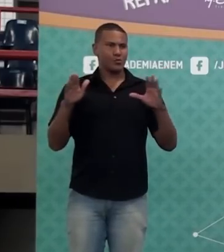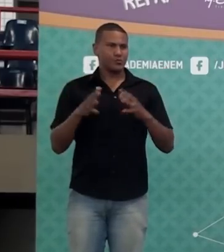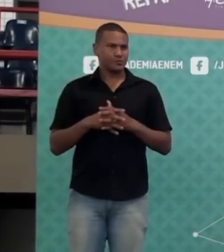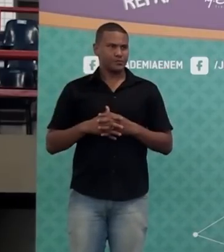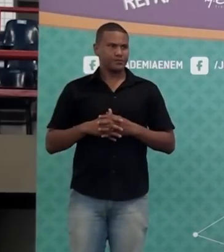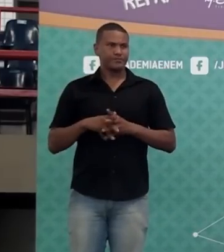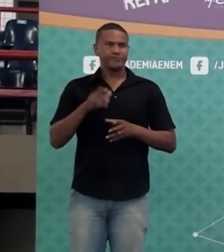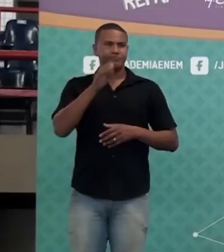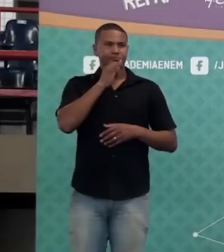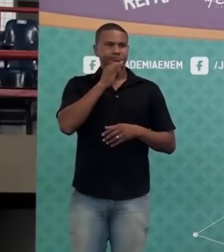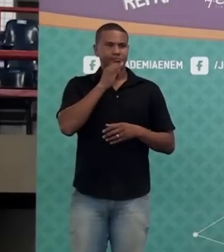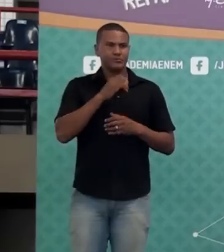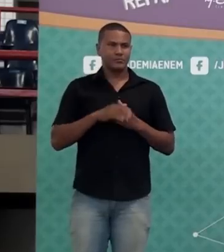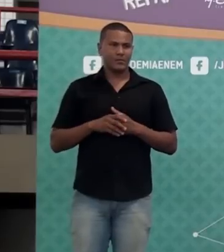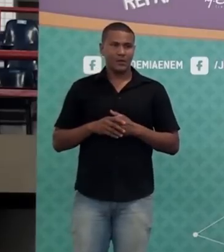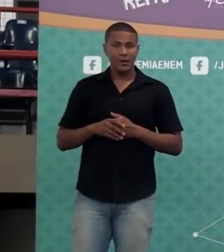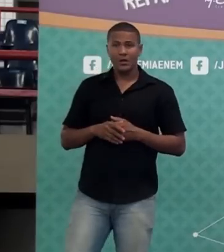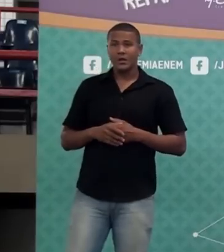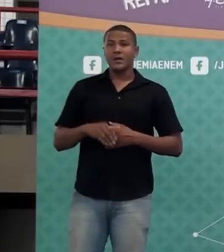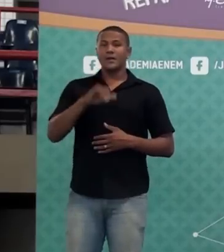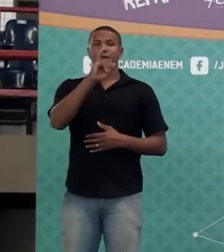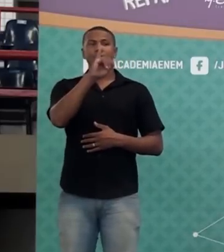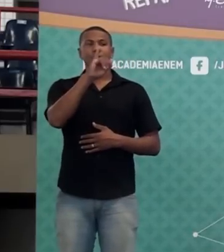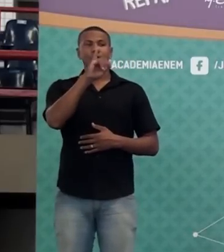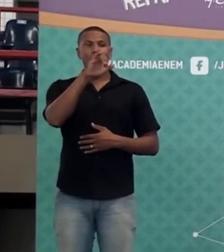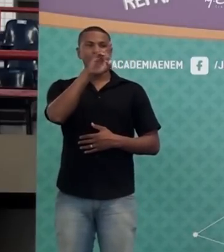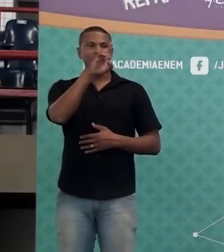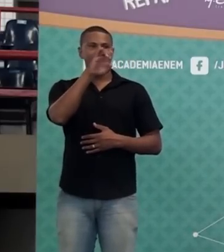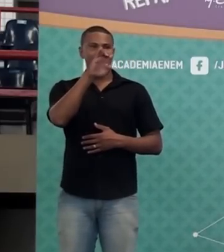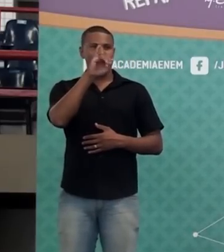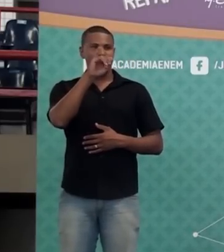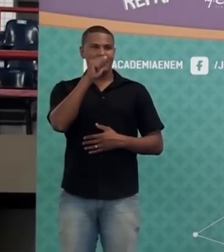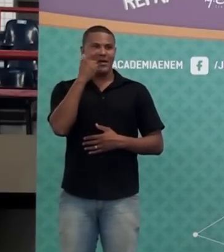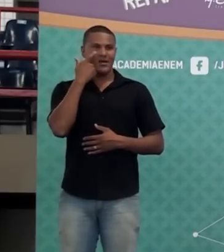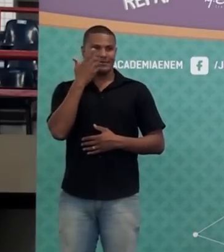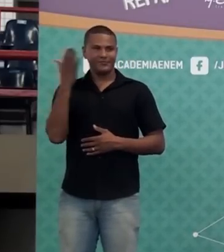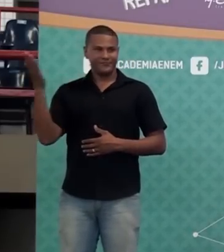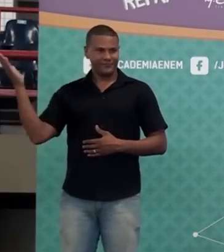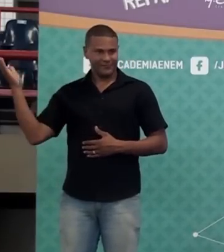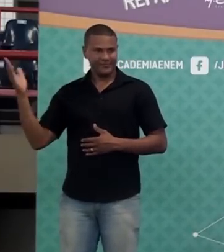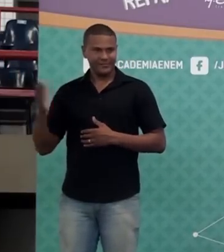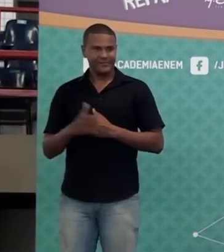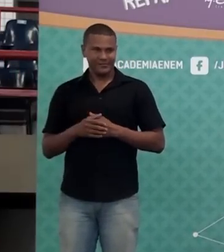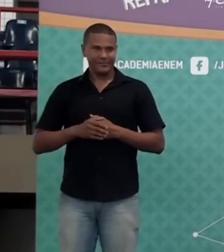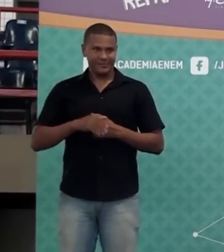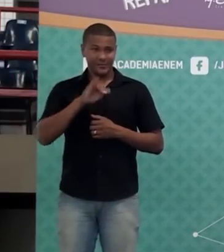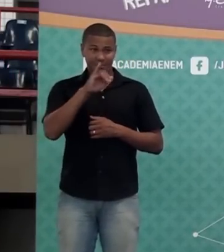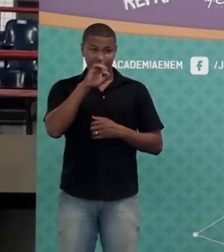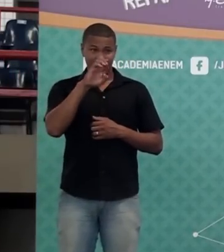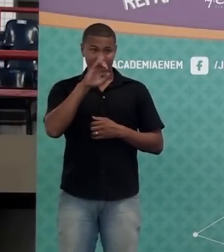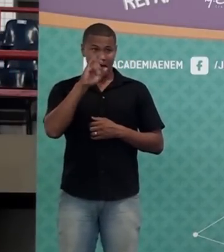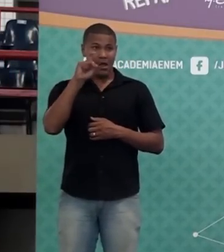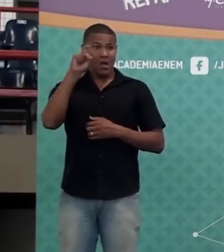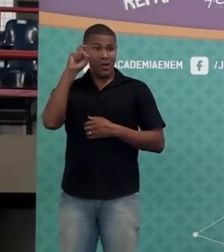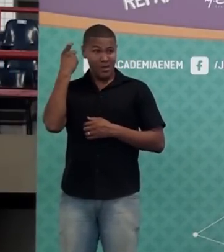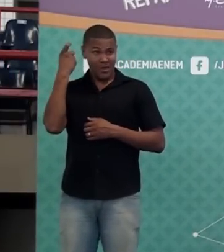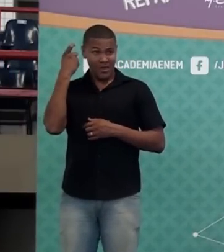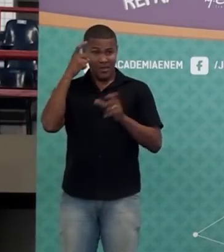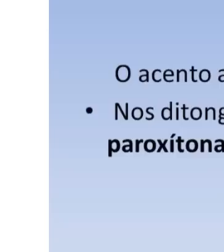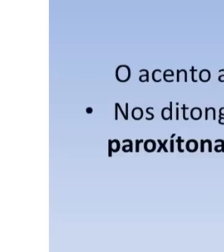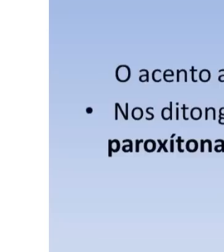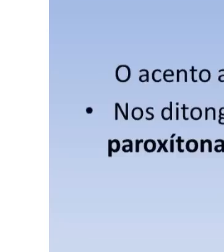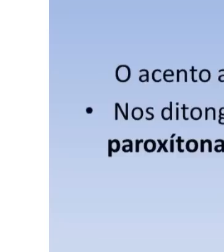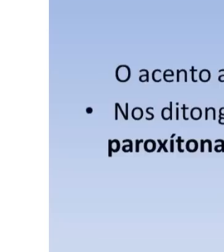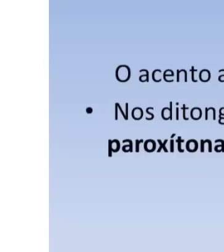a palavra era ideia, com acento, como vocês estão visualizando aí. Quem for escrever